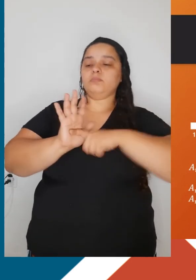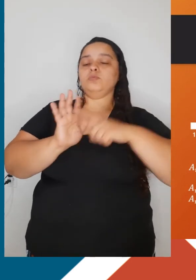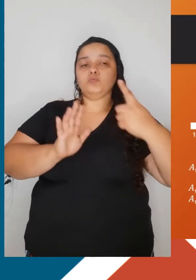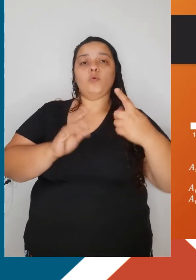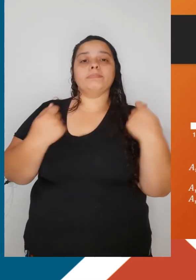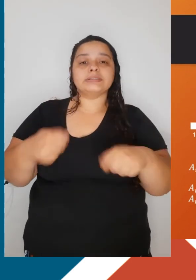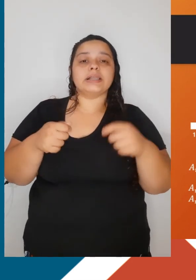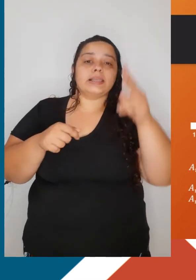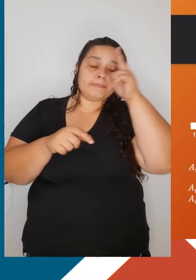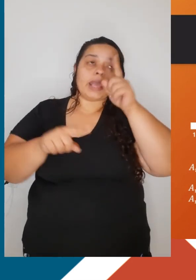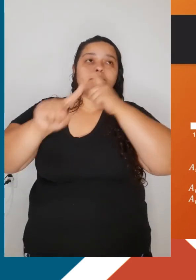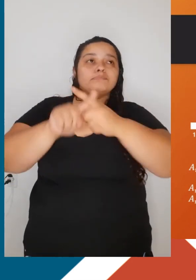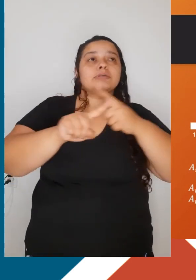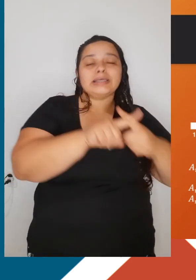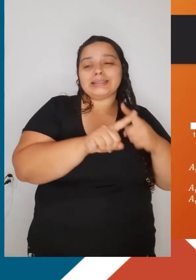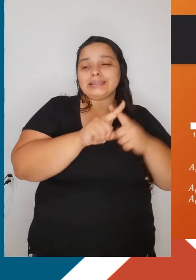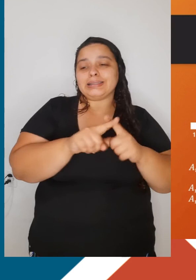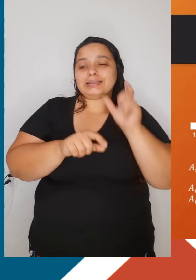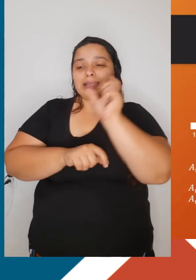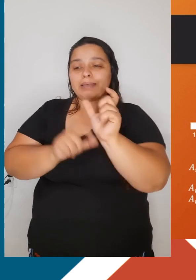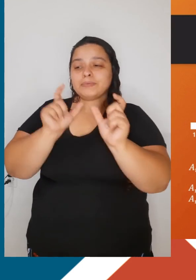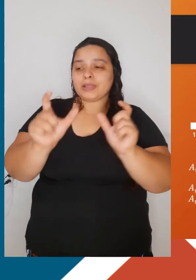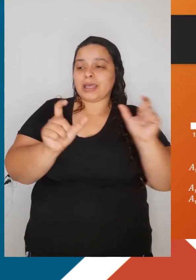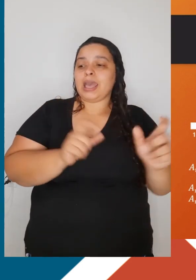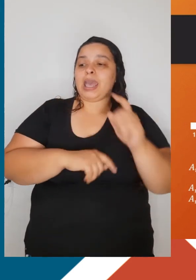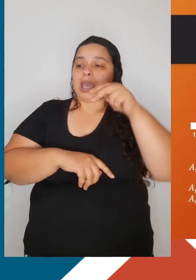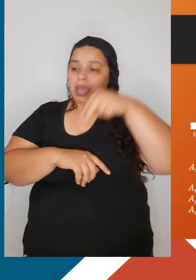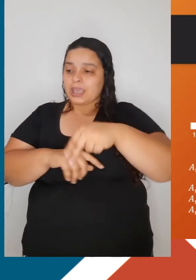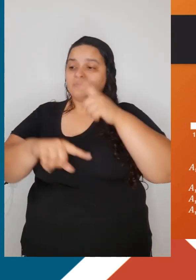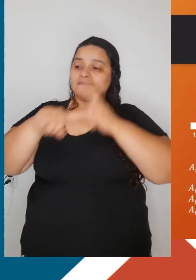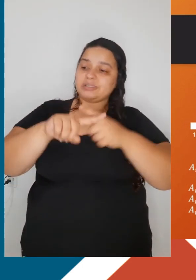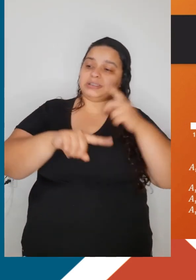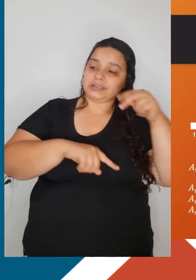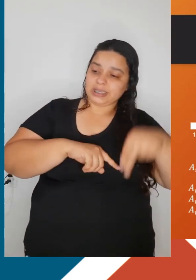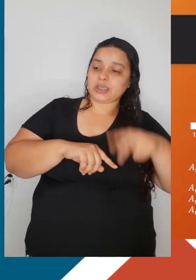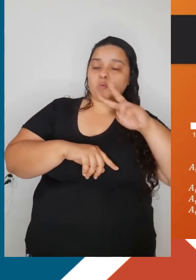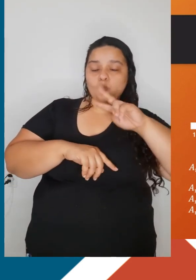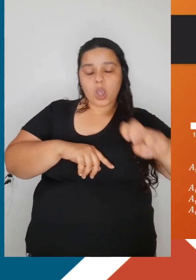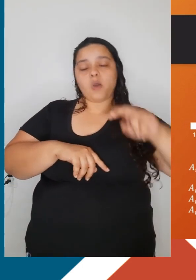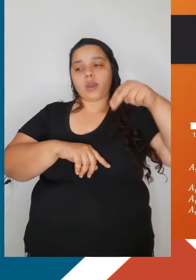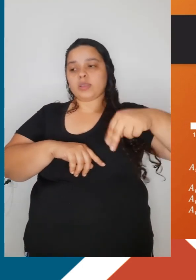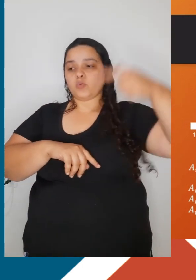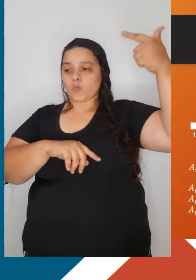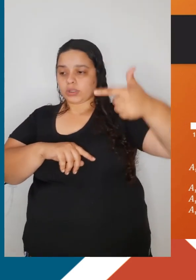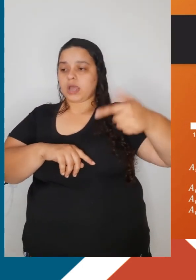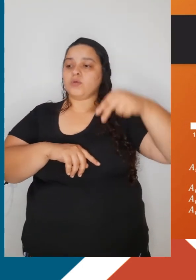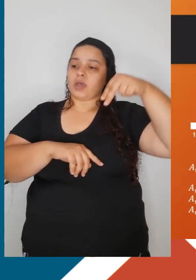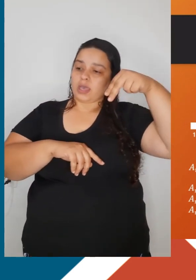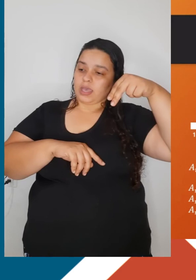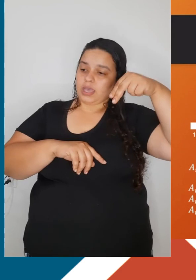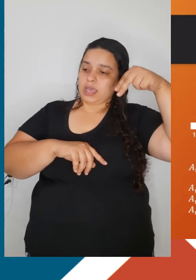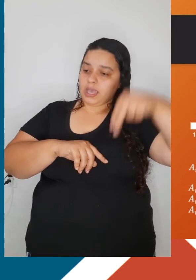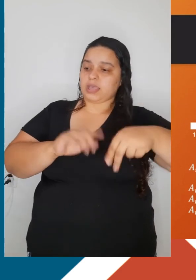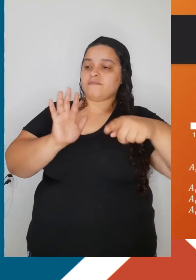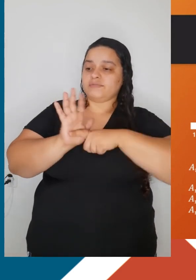que precisamos multiplicar termo a termo, ou seja, n vezes n é igual a n ao quadrado, n vezes menos 1